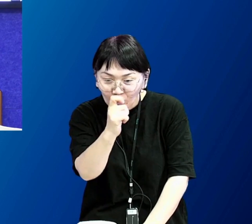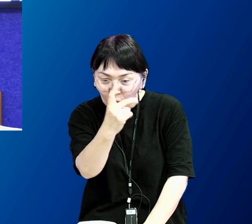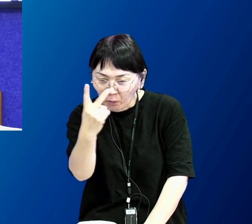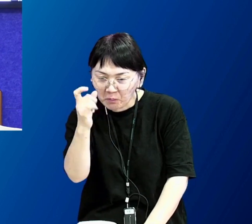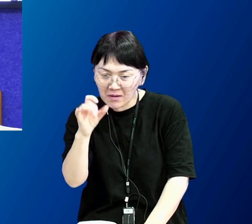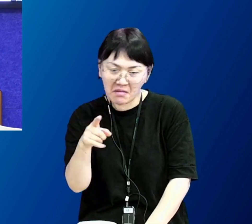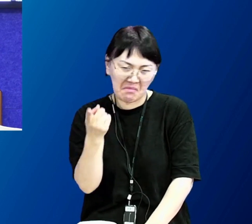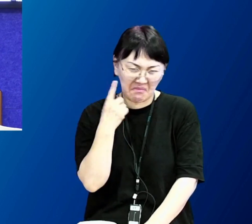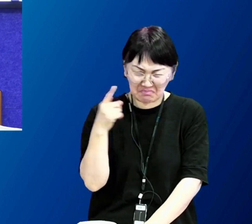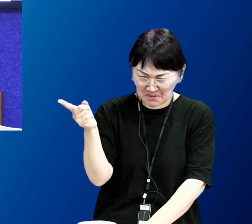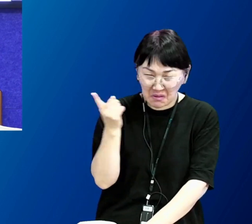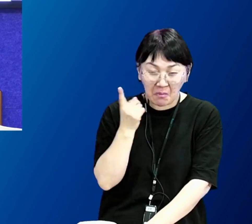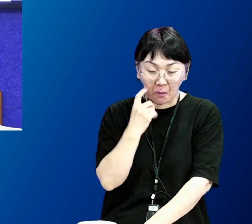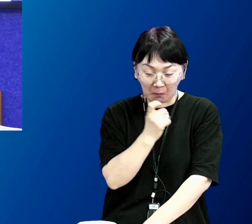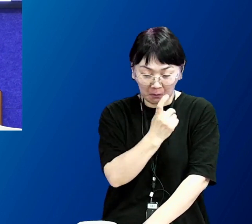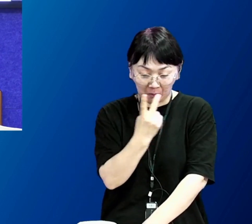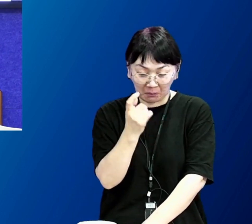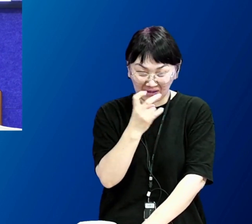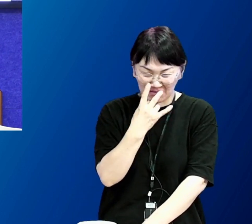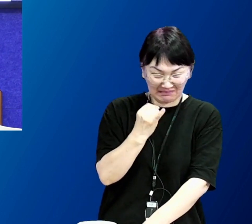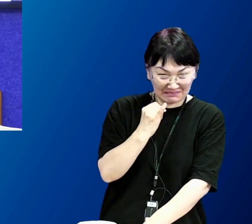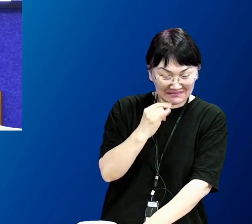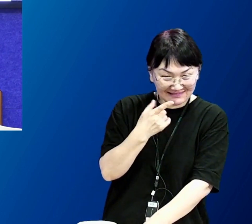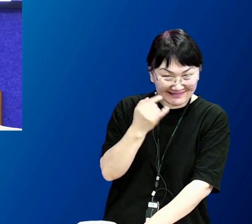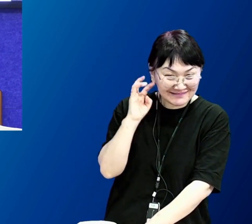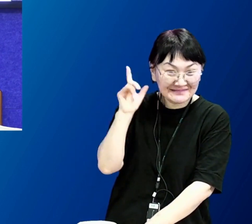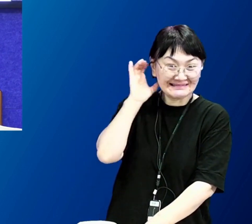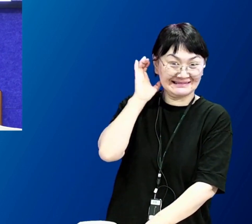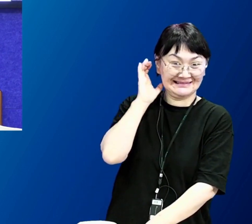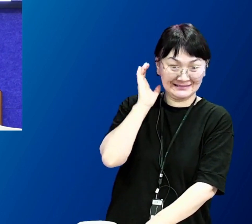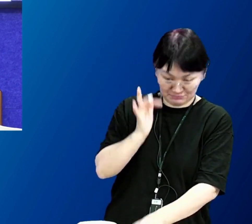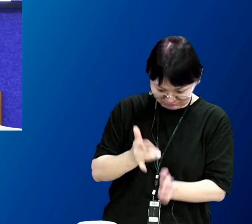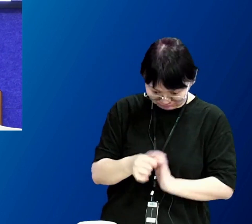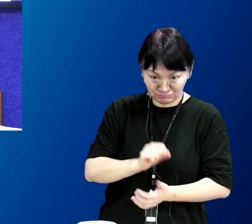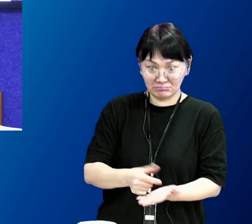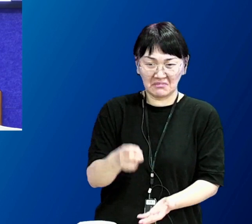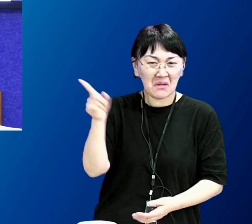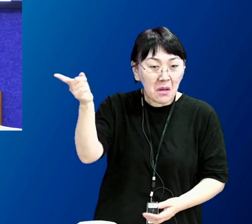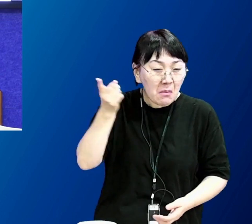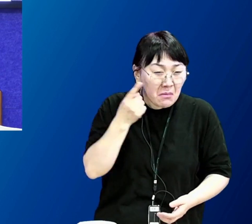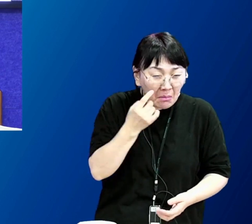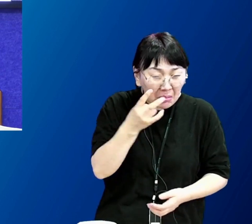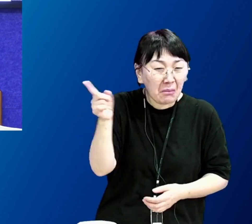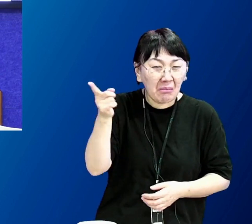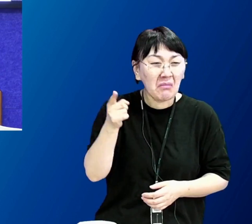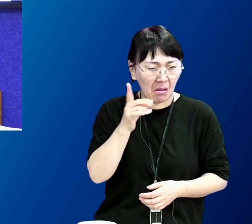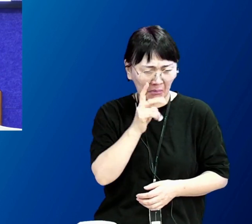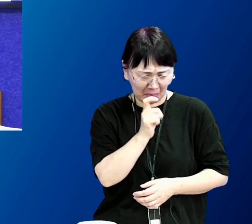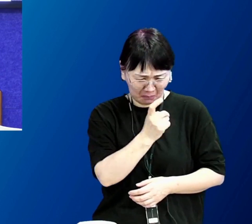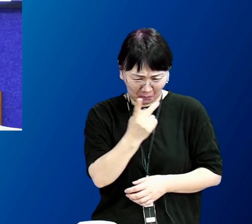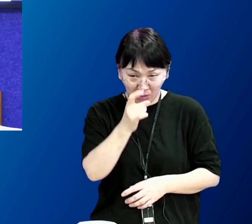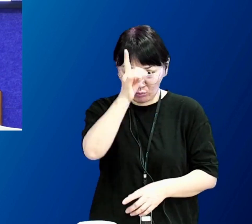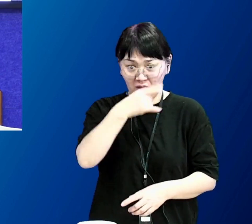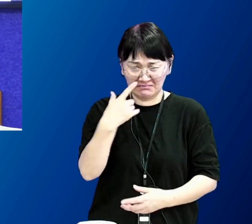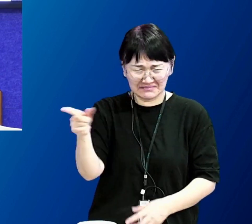Делила гэж хүүхэн гэсэн чих муухай хэлж ийн гэсэн. Тэгээ Библиэлд нөгөө хүүхэн гэж юу юм болоо? Бурхан тэгж бичсэн байгаа шүү дээ.